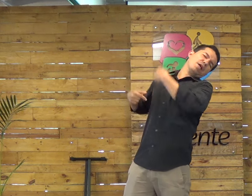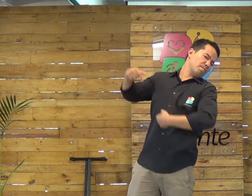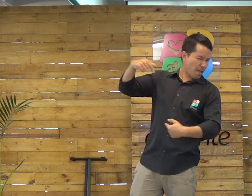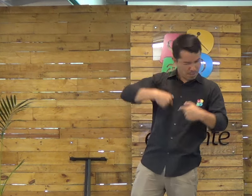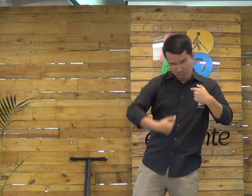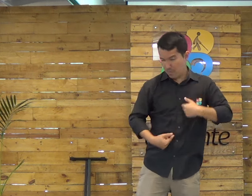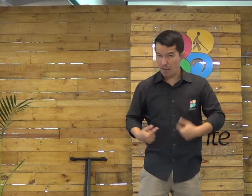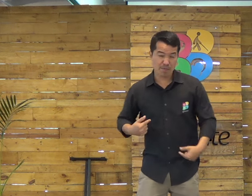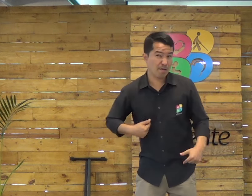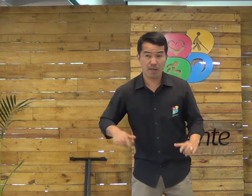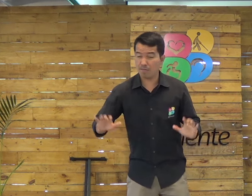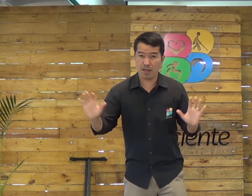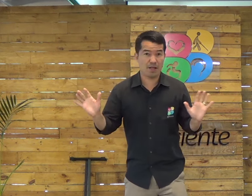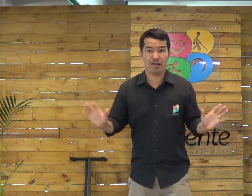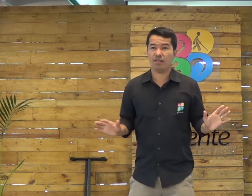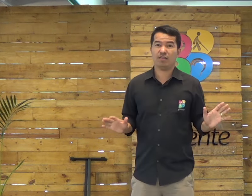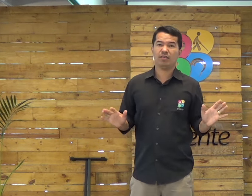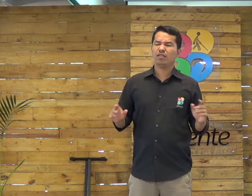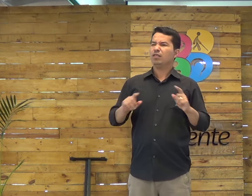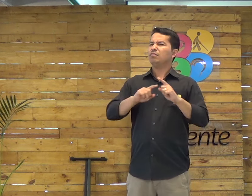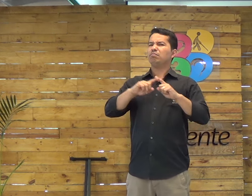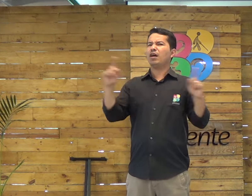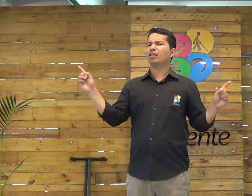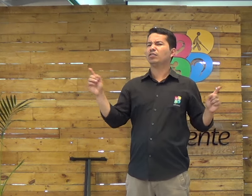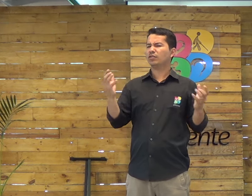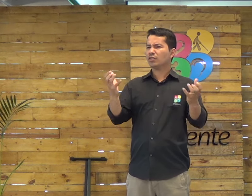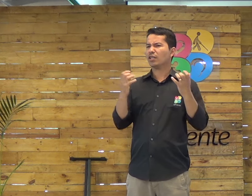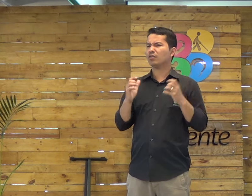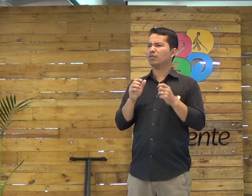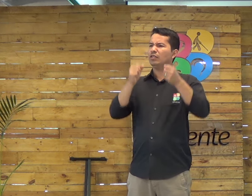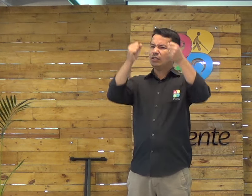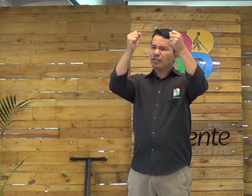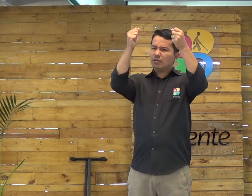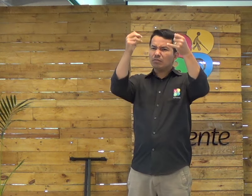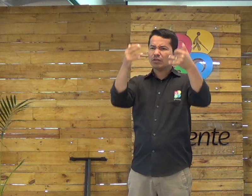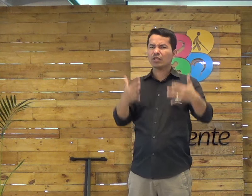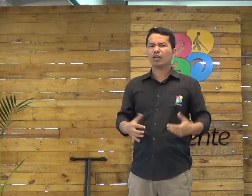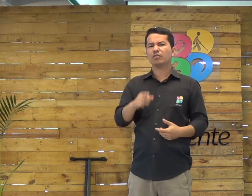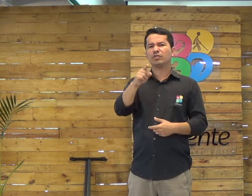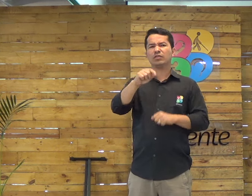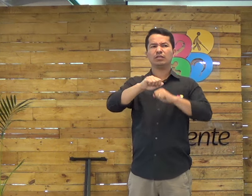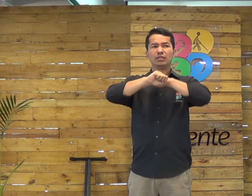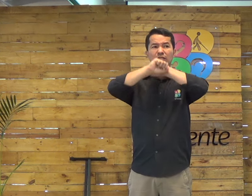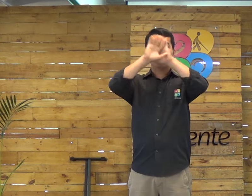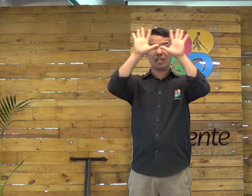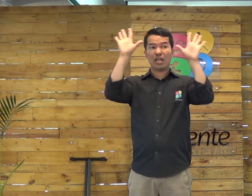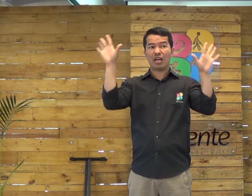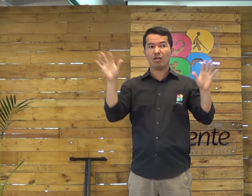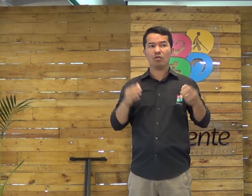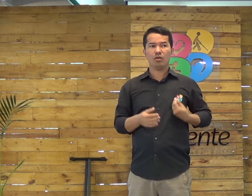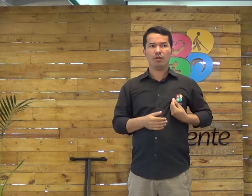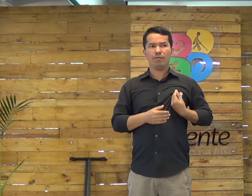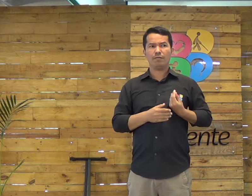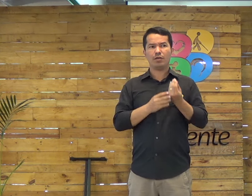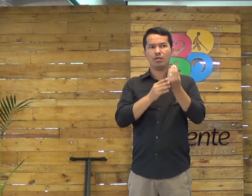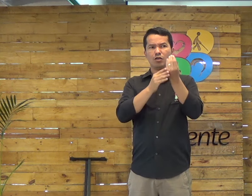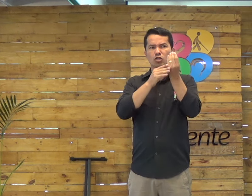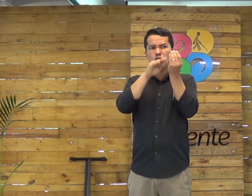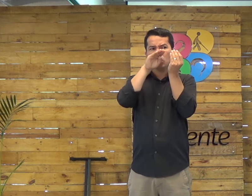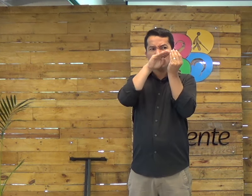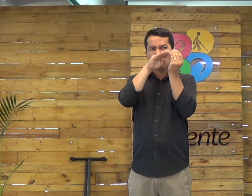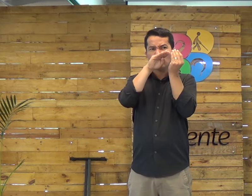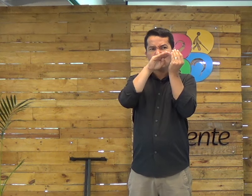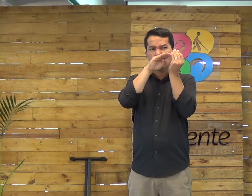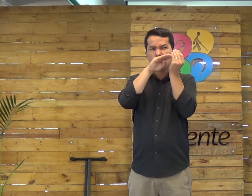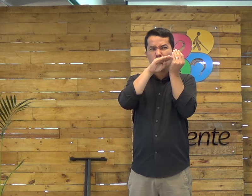nele, e aí o machucou, claro, batia no rosto, no corpo. Mas eu quero falar para você, para que